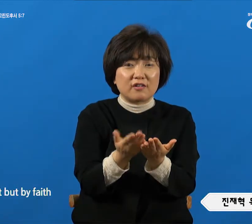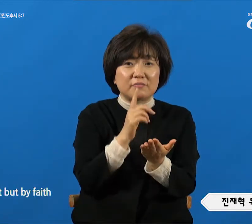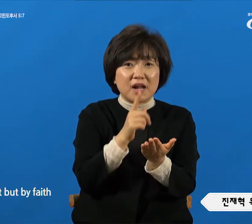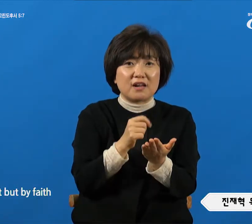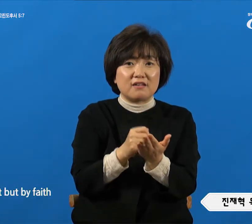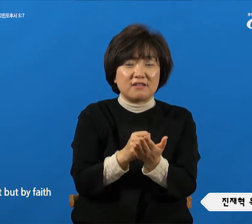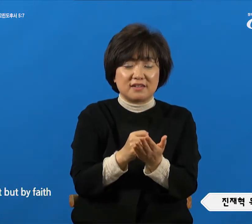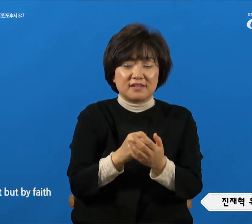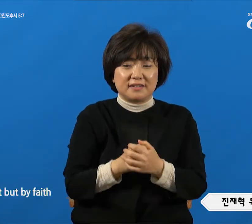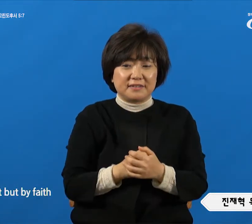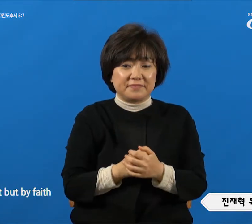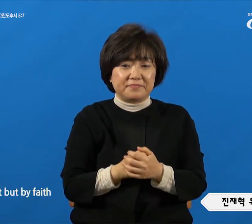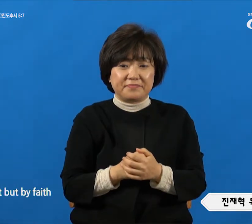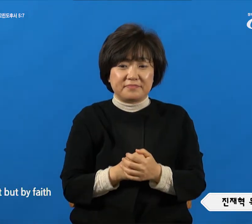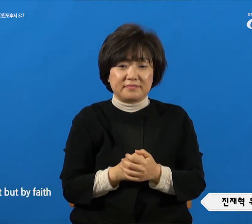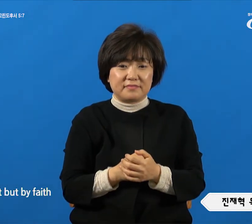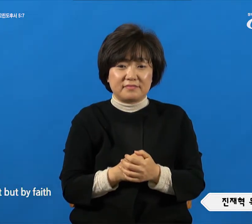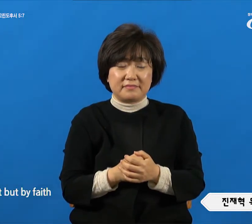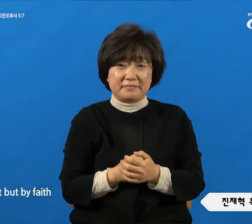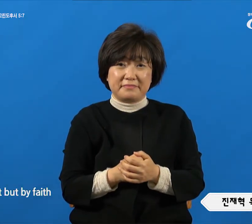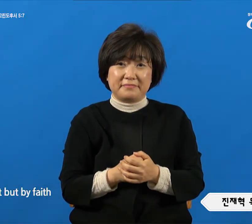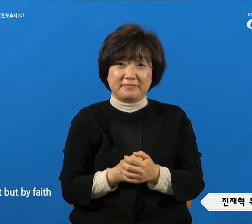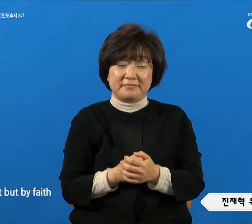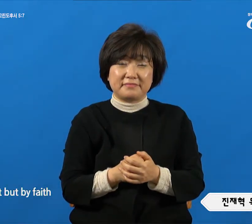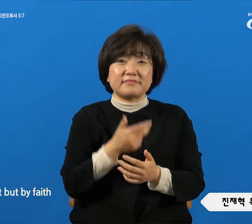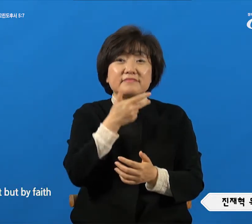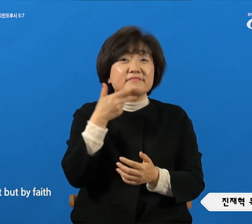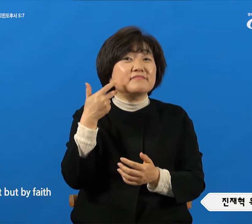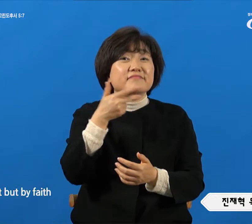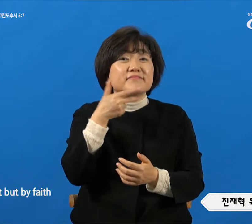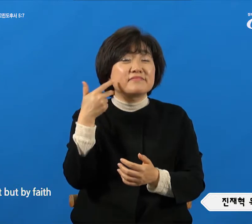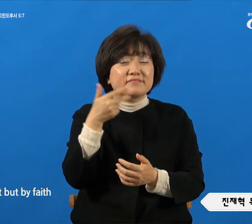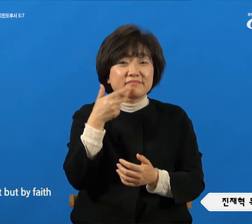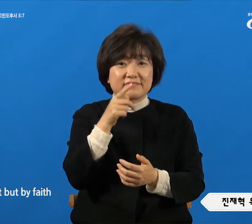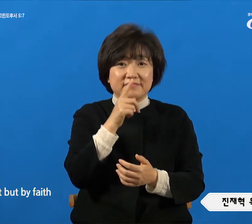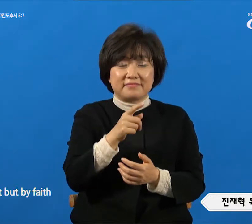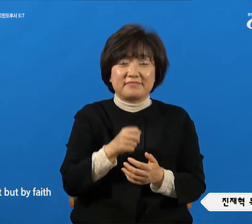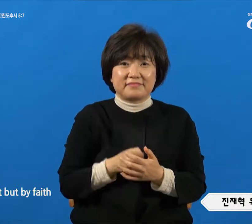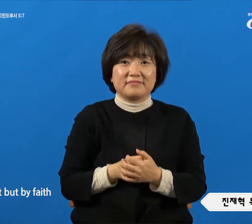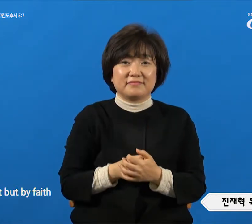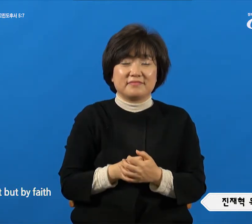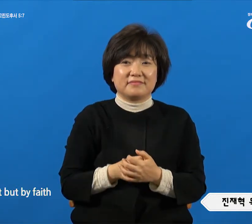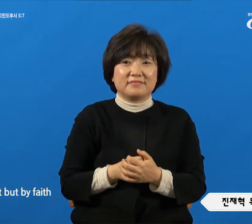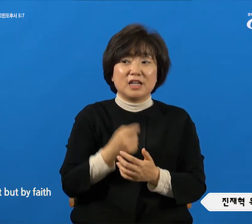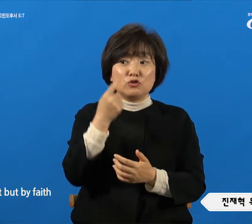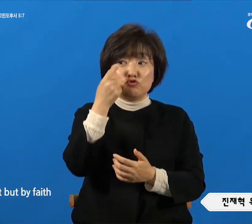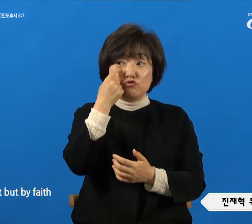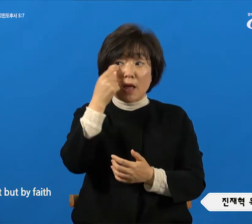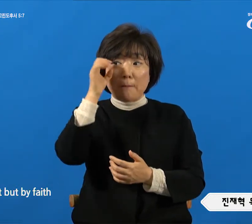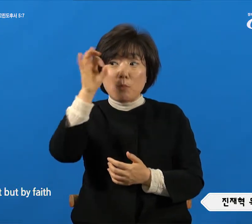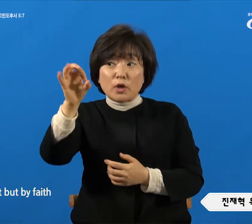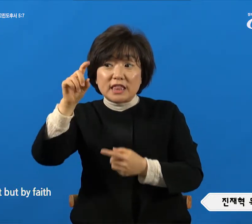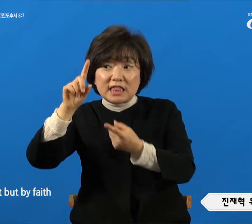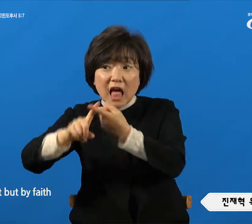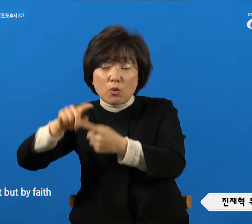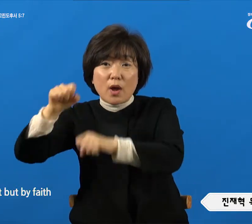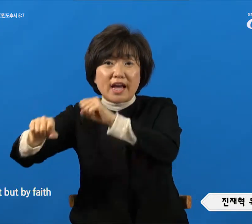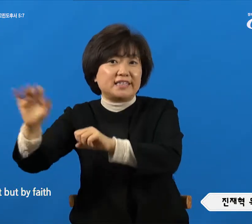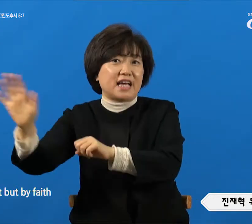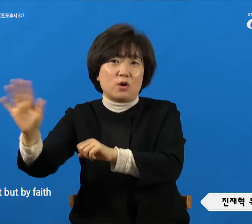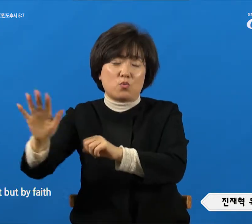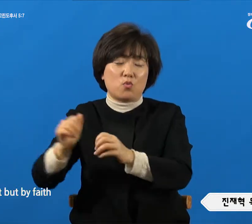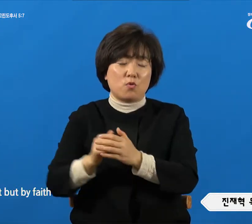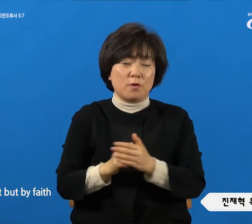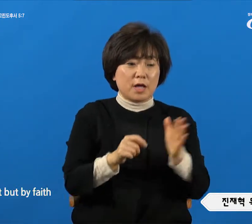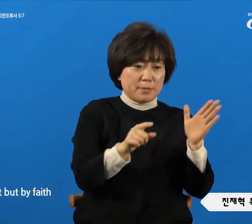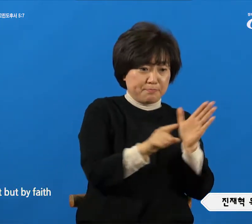말씀합니다. Not by sight, but by faith. 눈에 보이는 대로 행하지